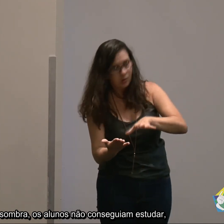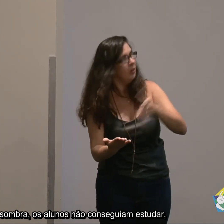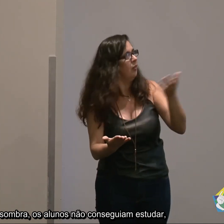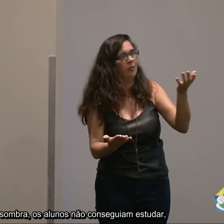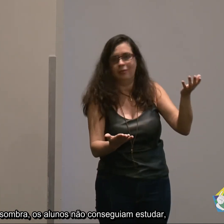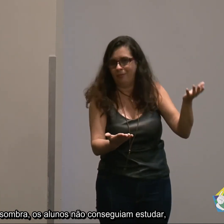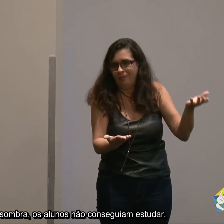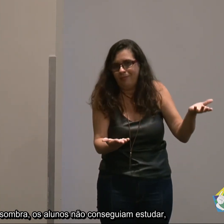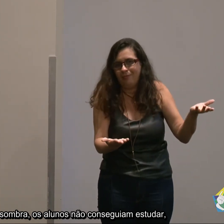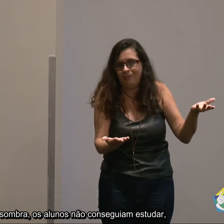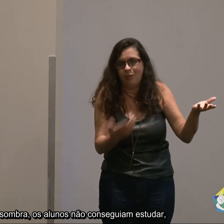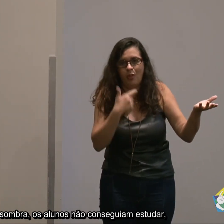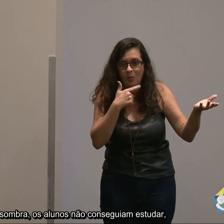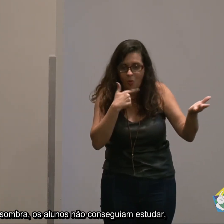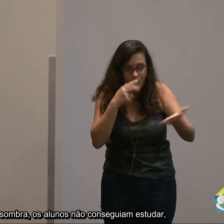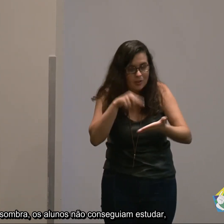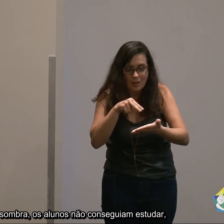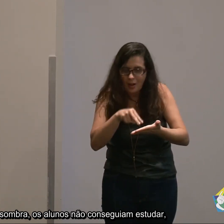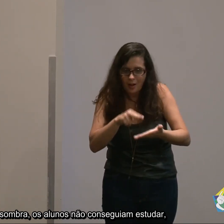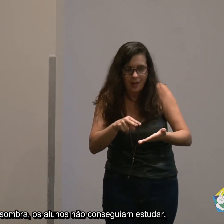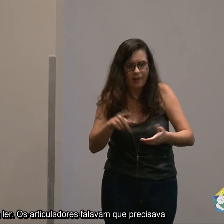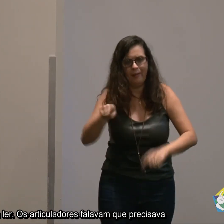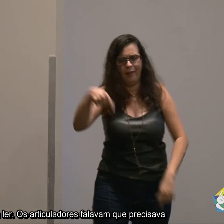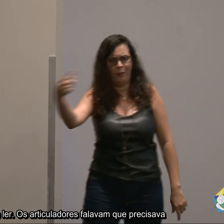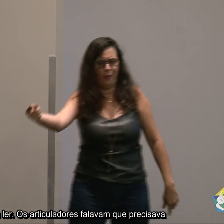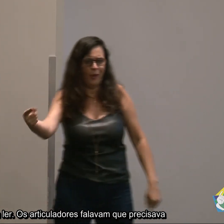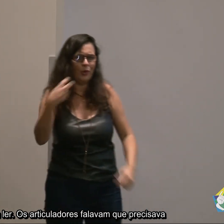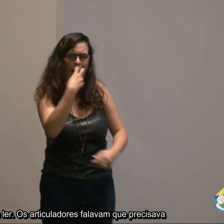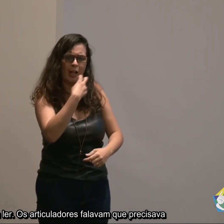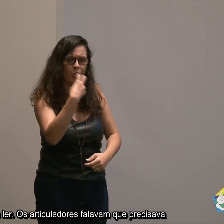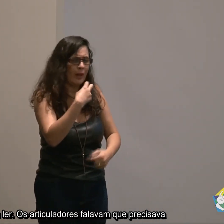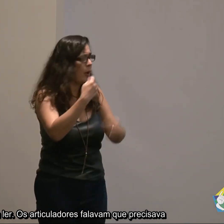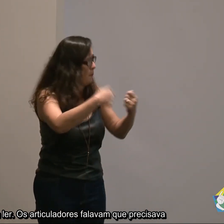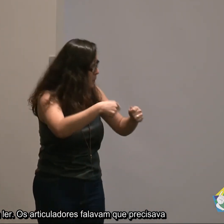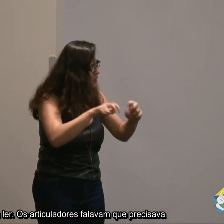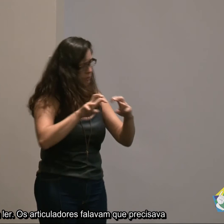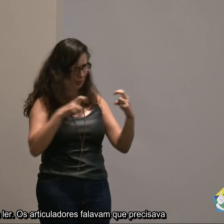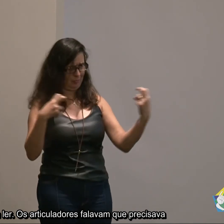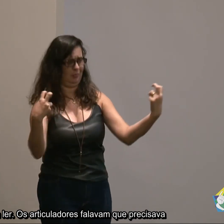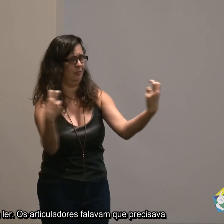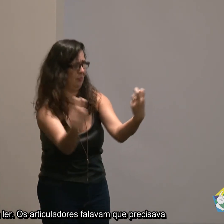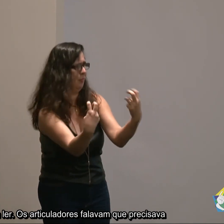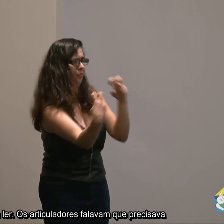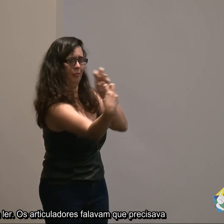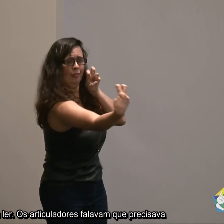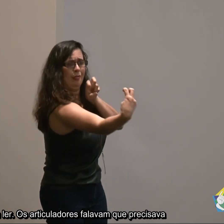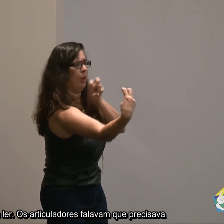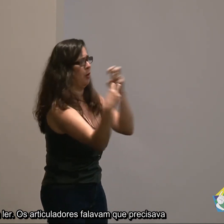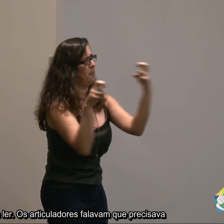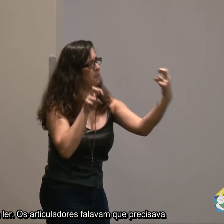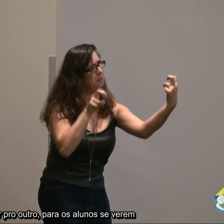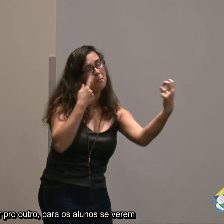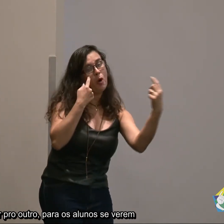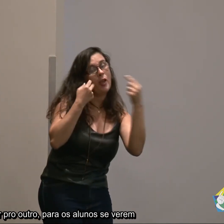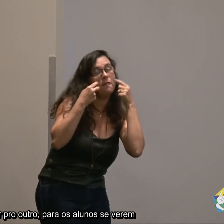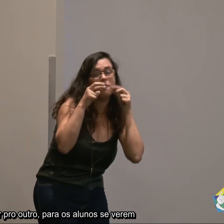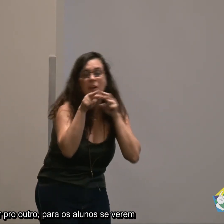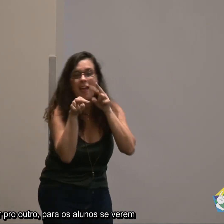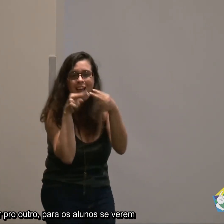sombra e os alunos não conseguiam estudar não conseguiam ler e os articuladores falavam que precisava um olhar para o outro para